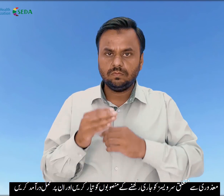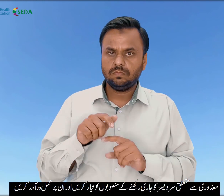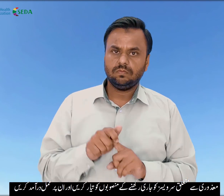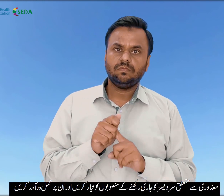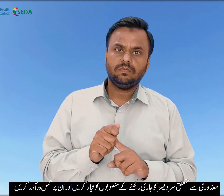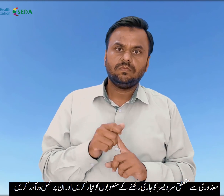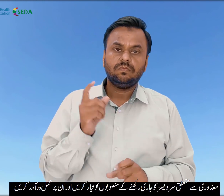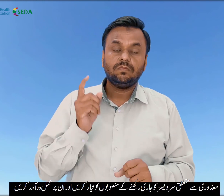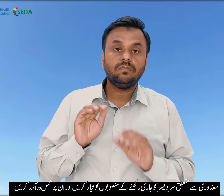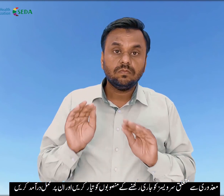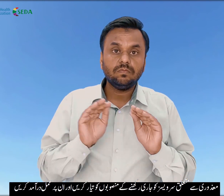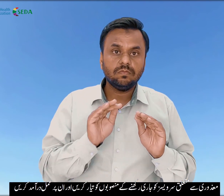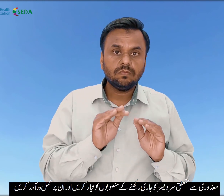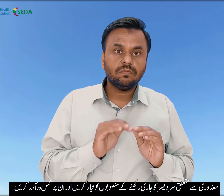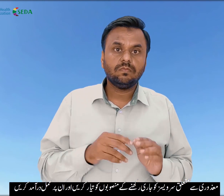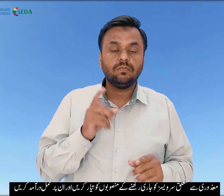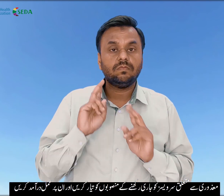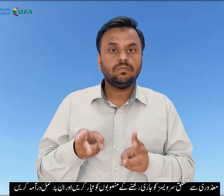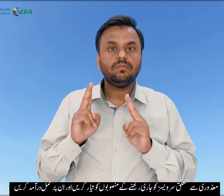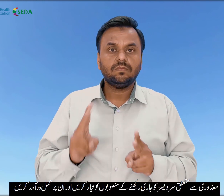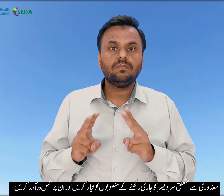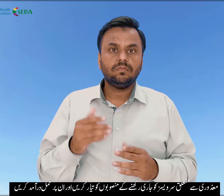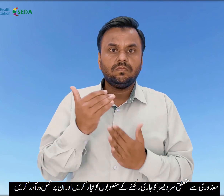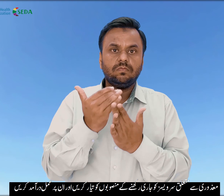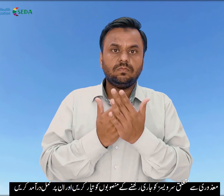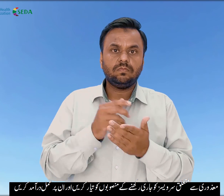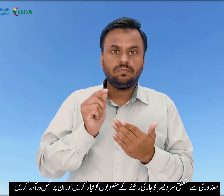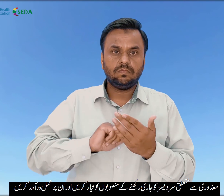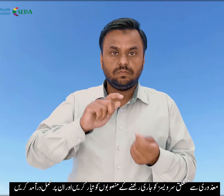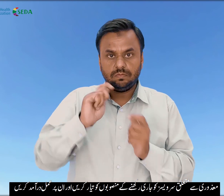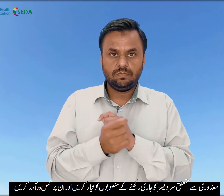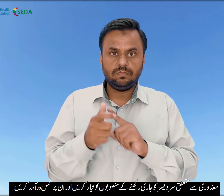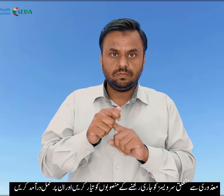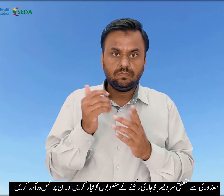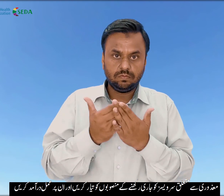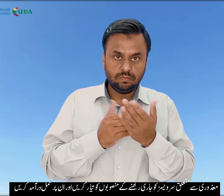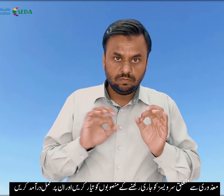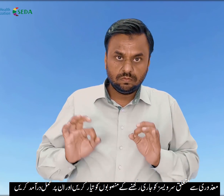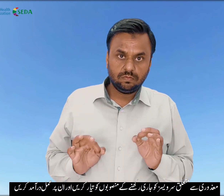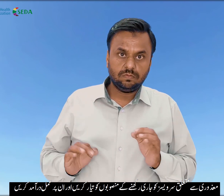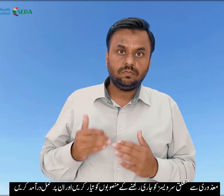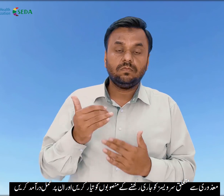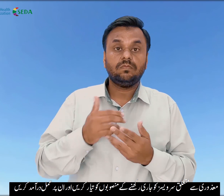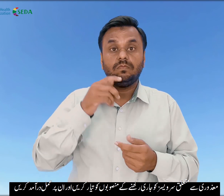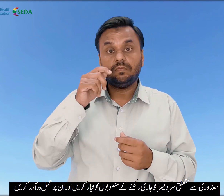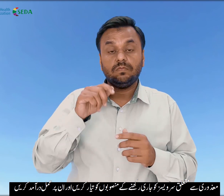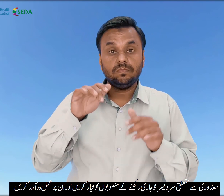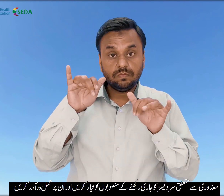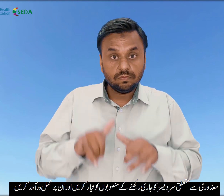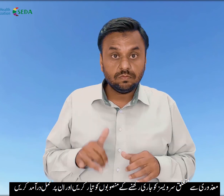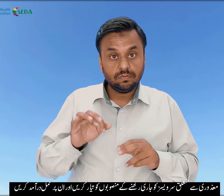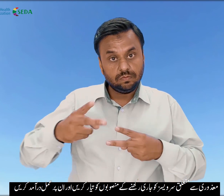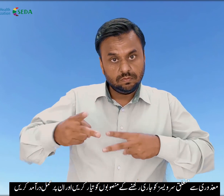معذوری سے متعلق سروسز کو جاری رکھنے کے منصوبوں کو تیار کریں اور ان پر عمل درآمد کریں۔